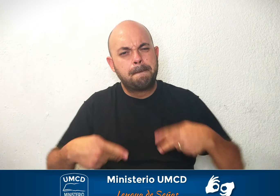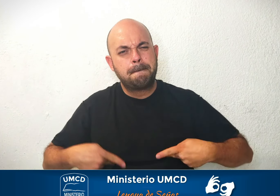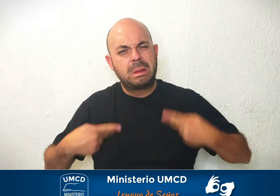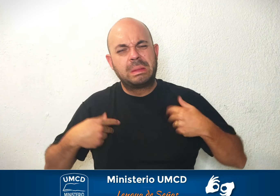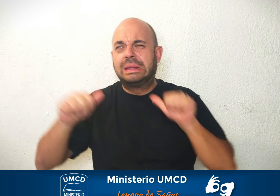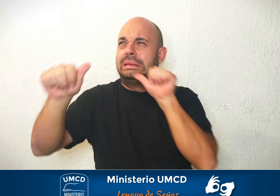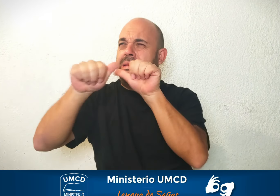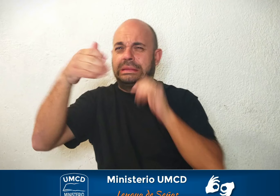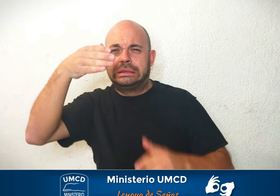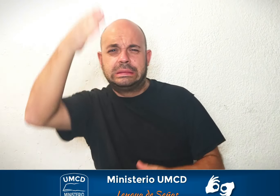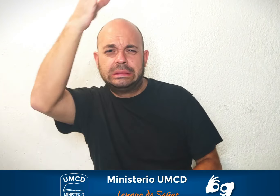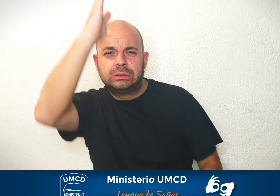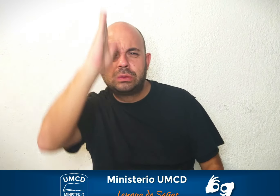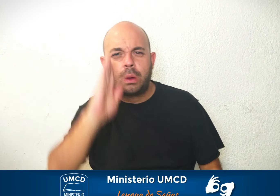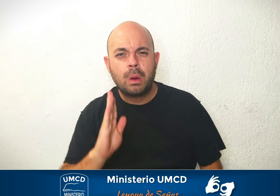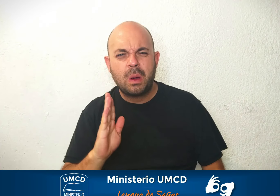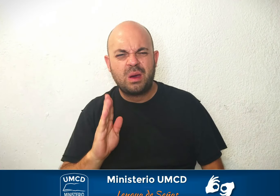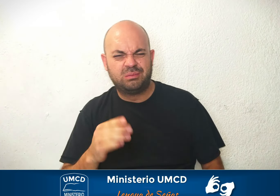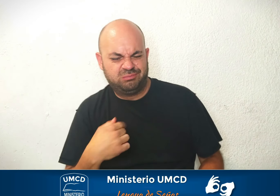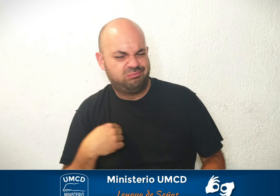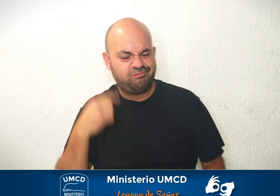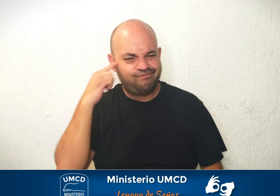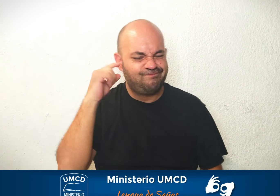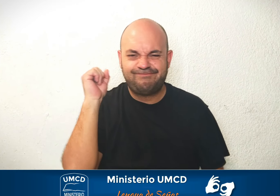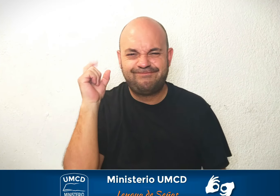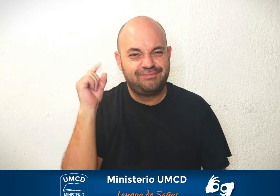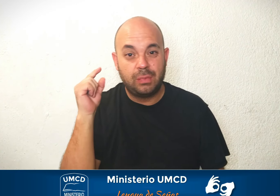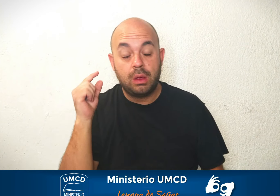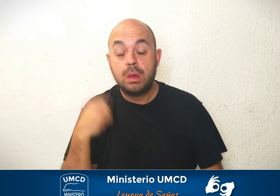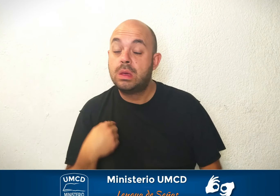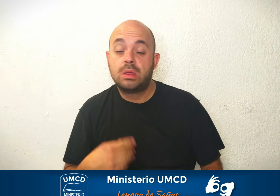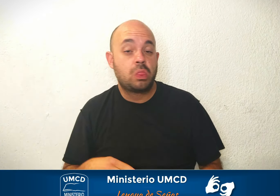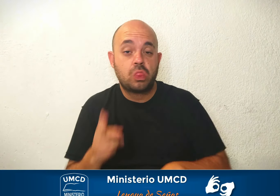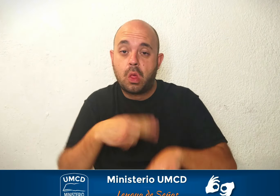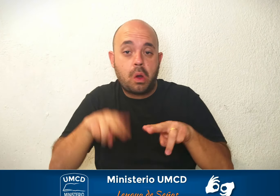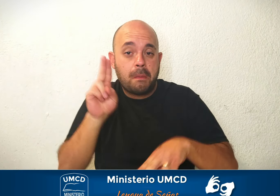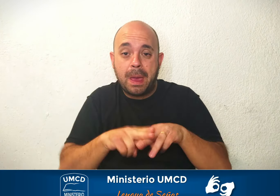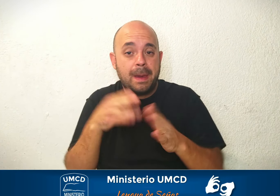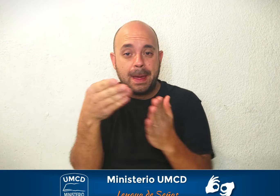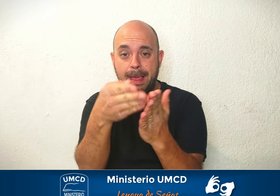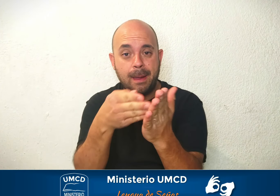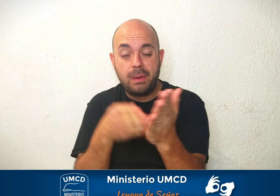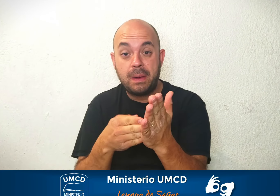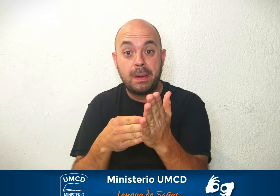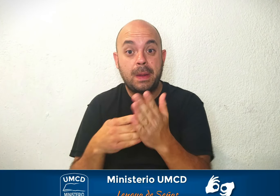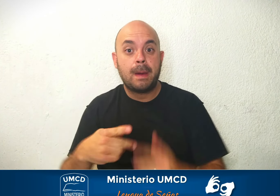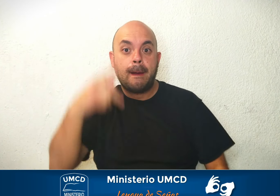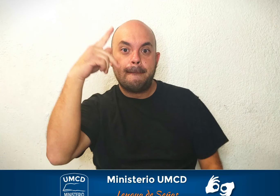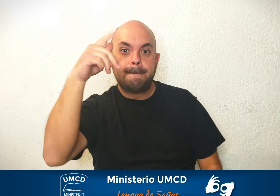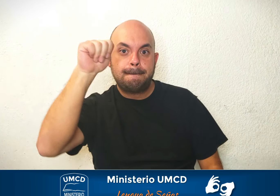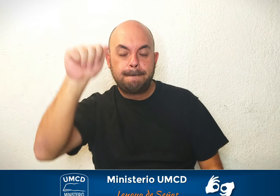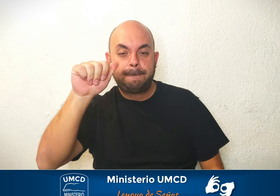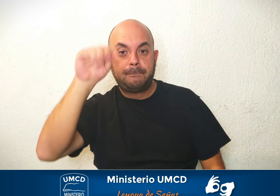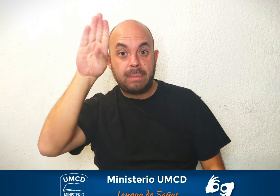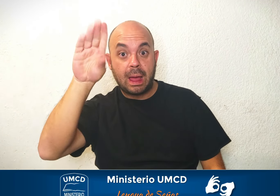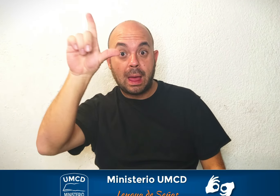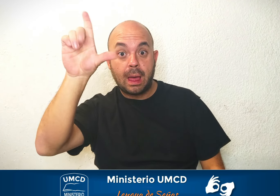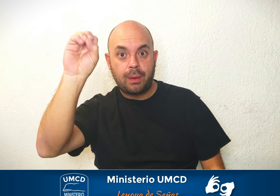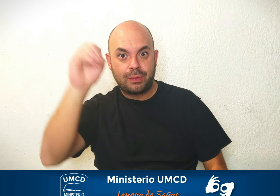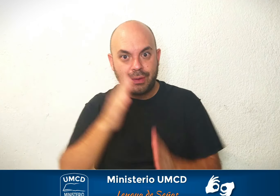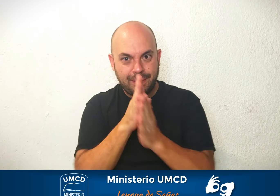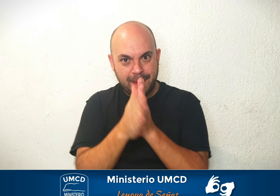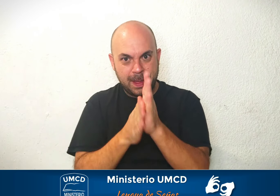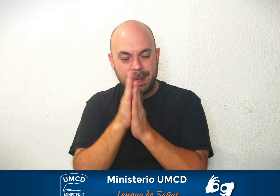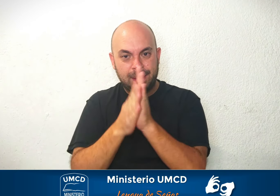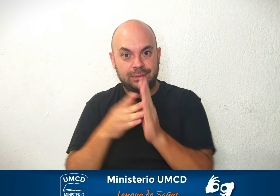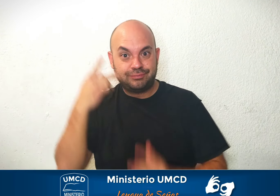Estar en Cristo. ¿Qué significa esta frase? Esta es una de las frases muy comunes usadas por Pablo en sus cartas y que lo encontramos